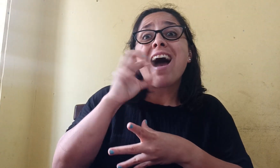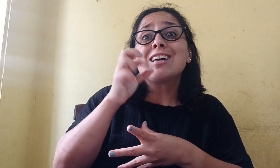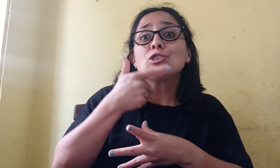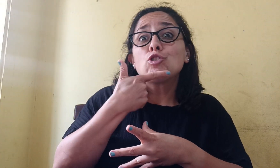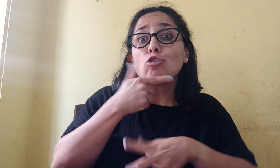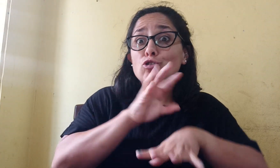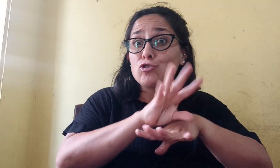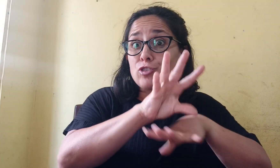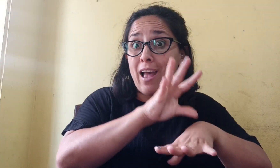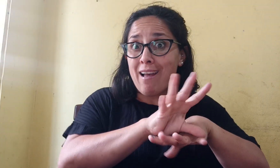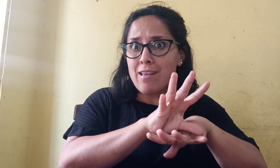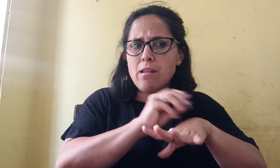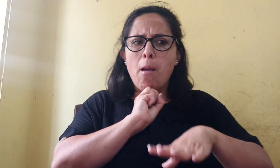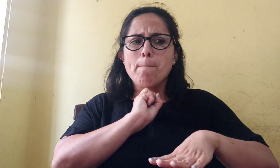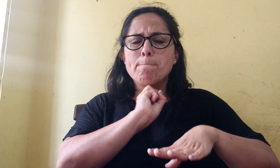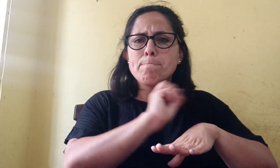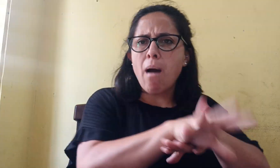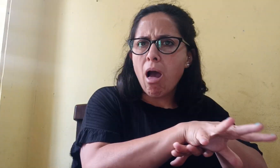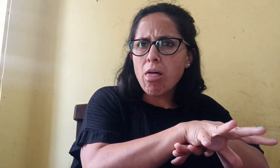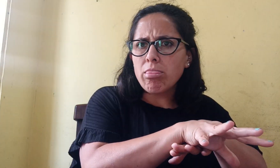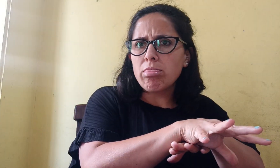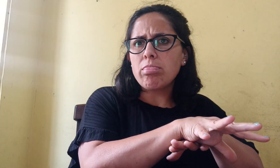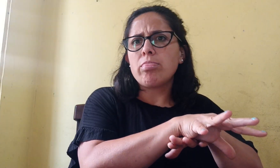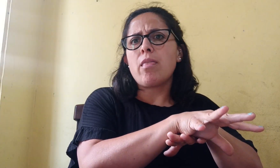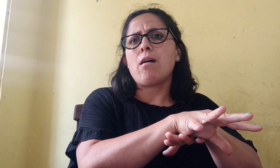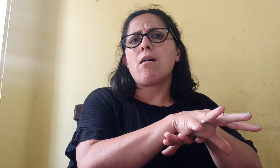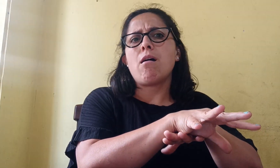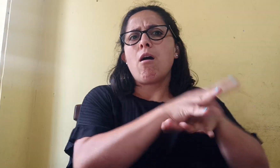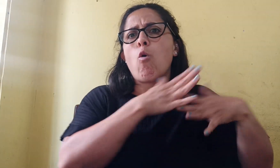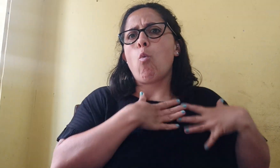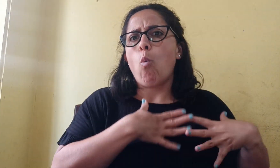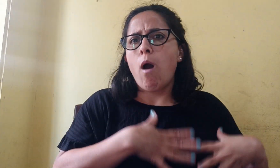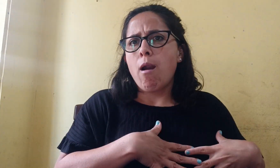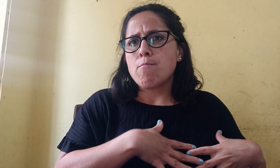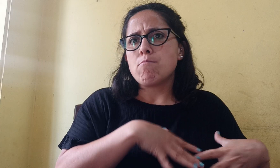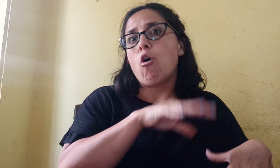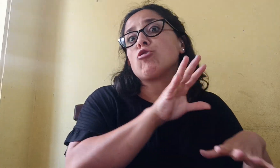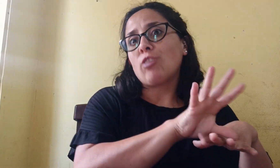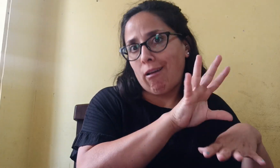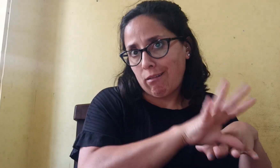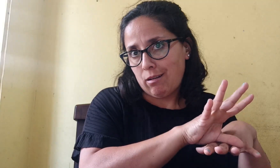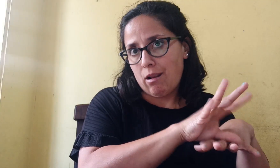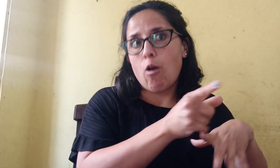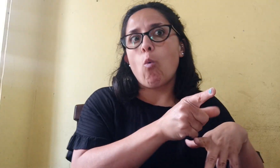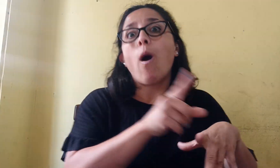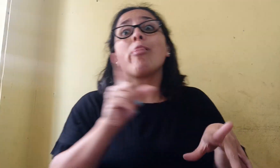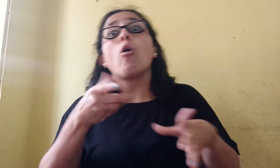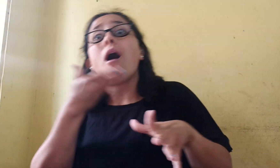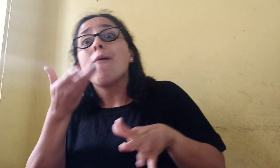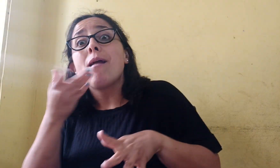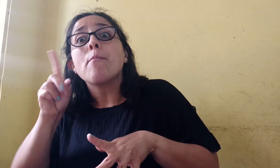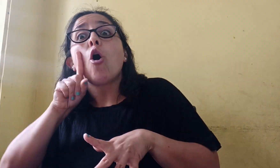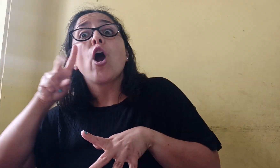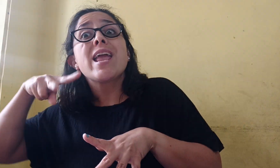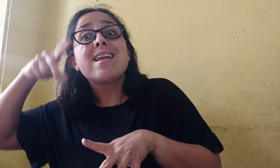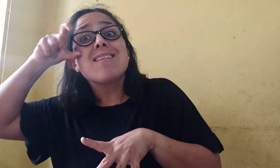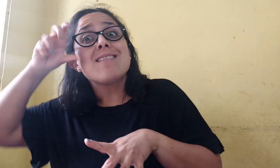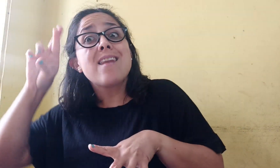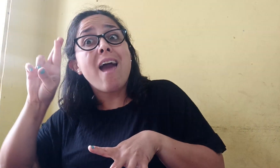una arteria tal irriga tal parte del cuerpo, ¿sí? Bueno, cuando hablamos de inervan sería cuando